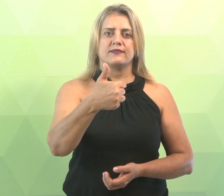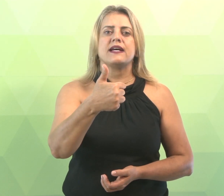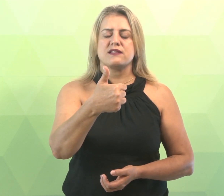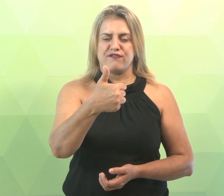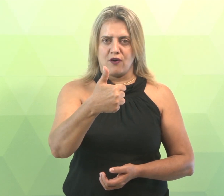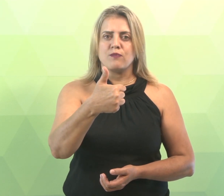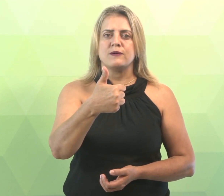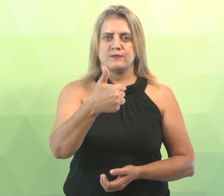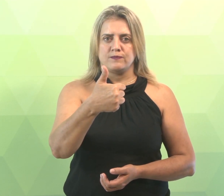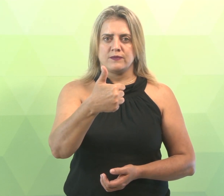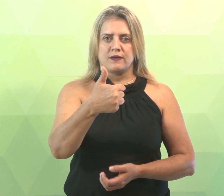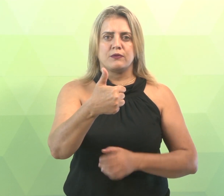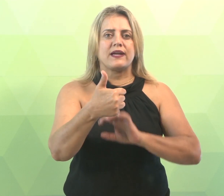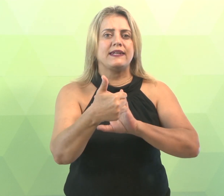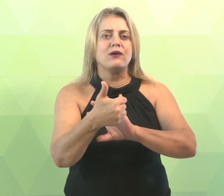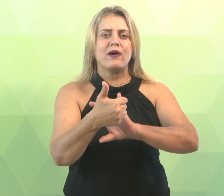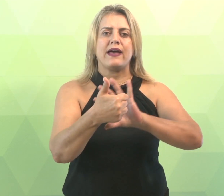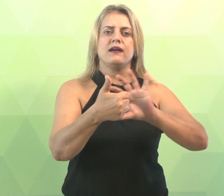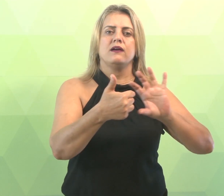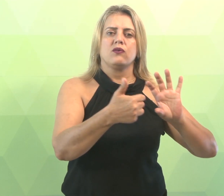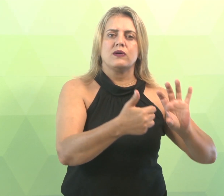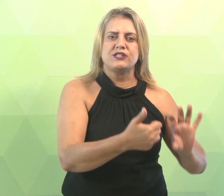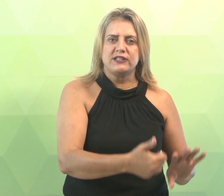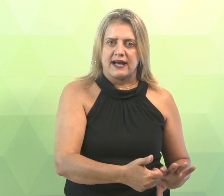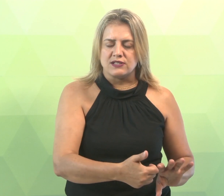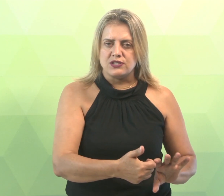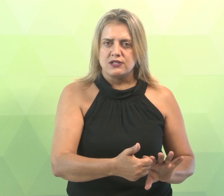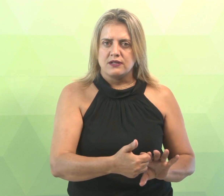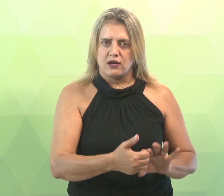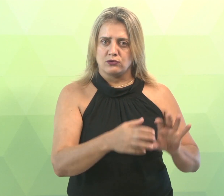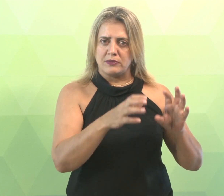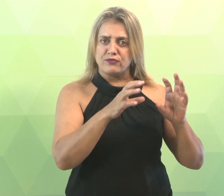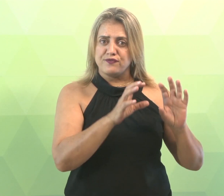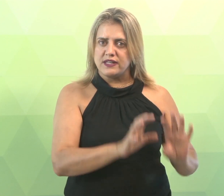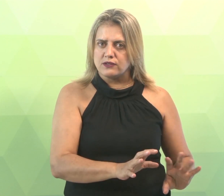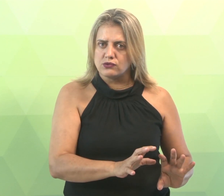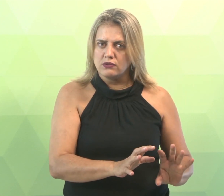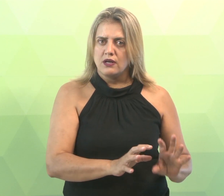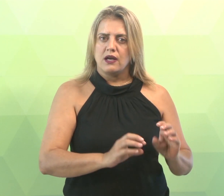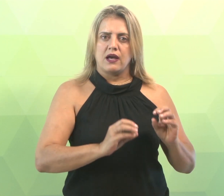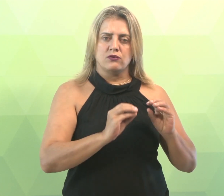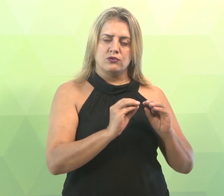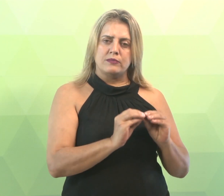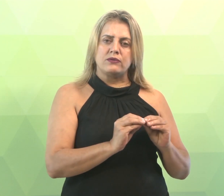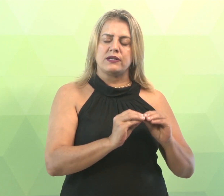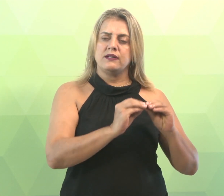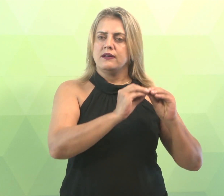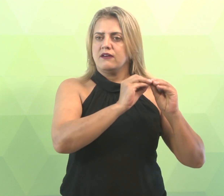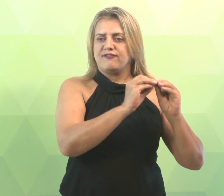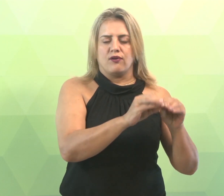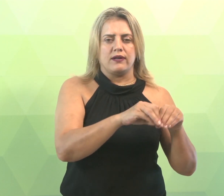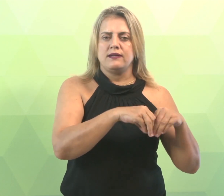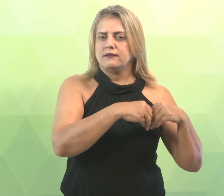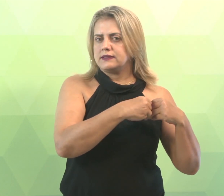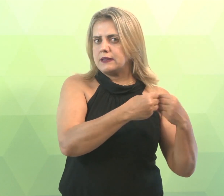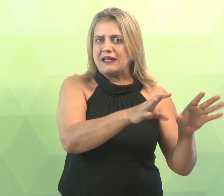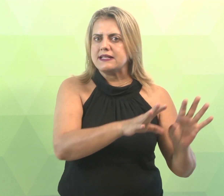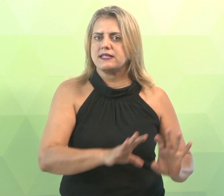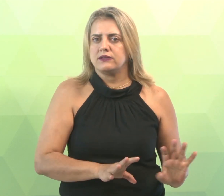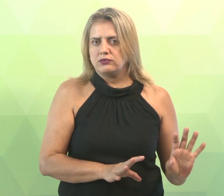dessa forma. Porque não é quantidade. É um número fixo, é um número que foi estabelecido,